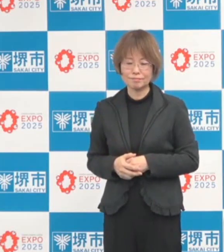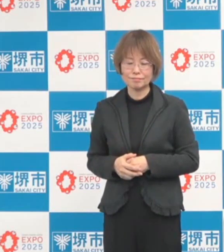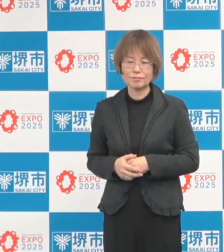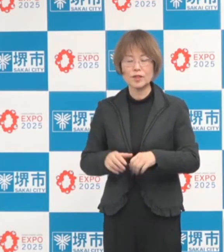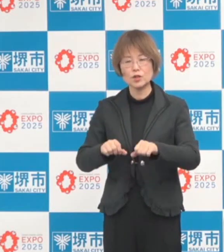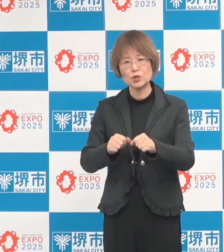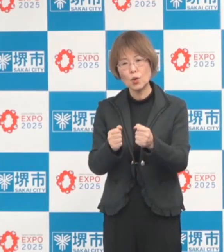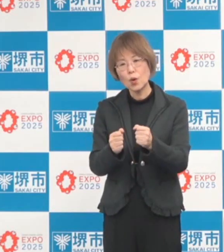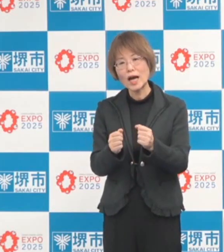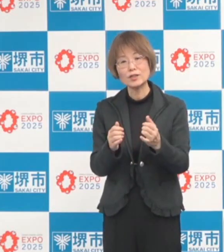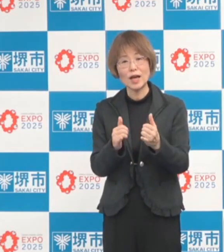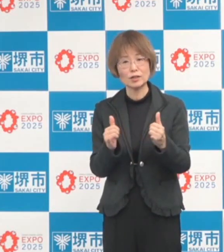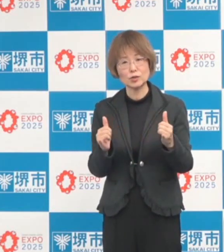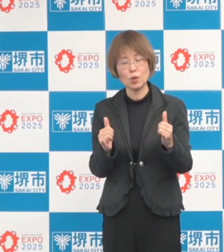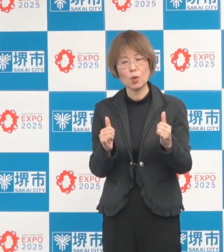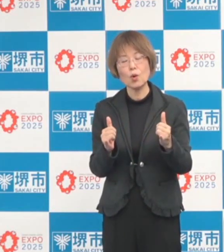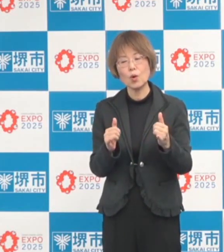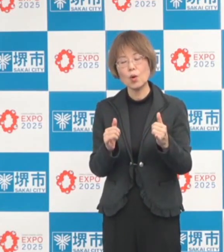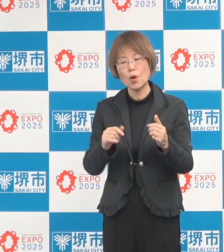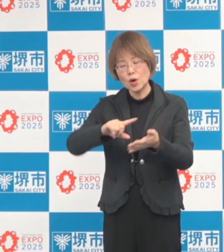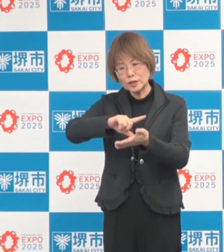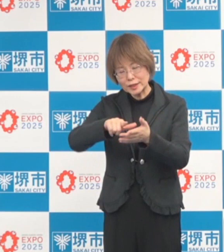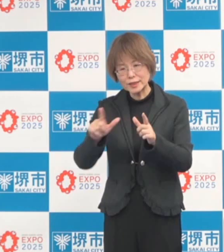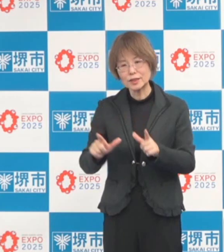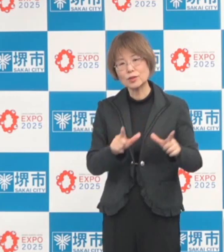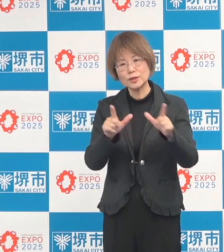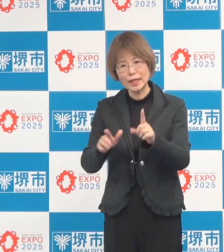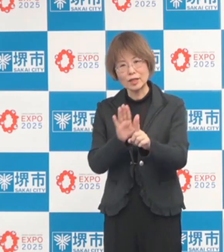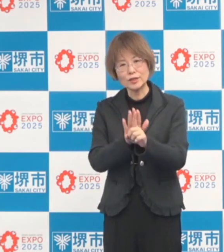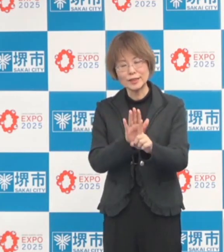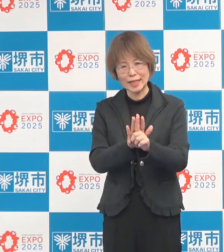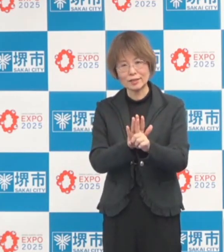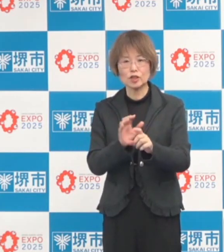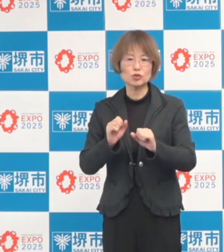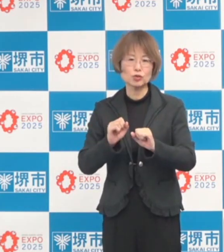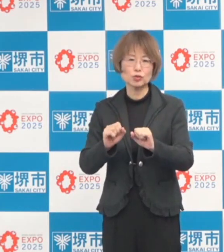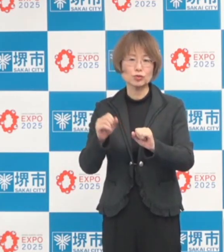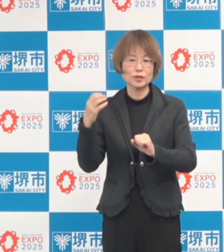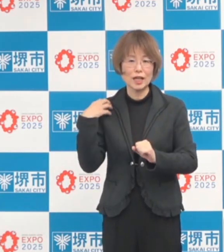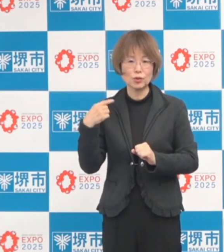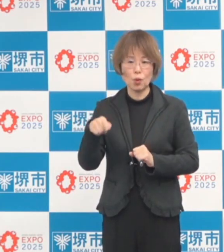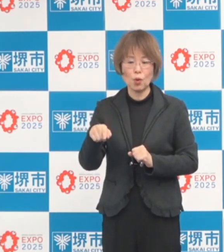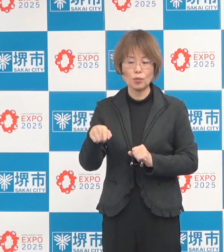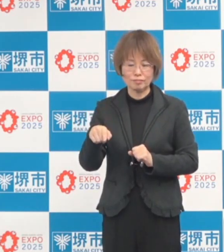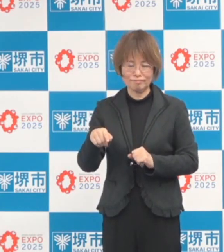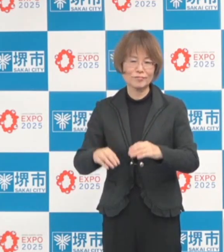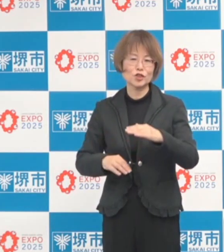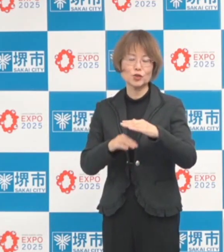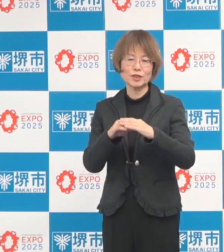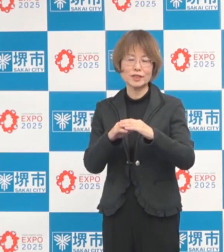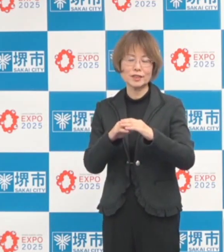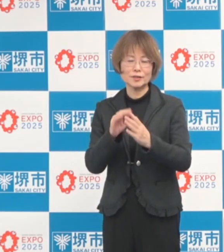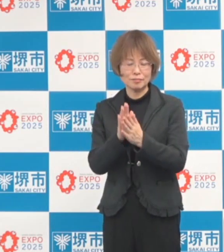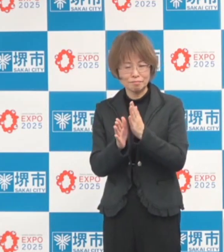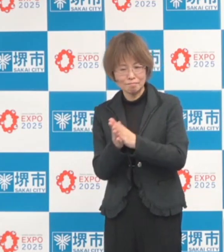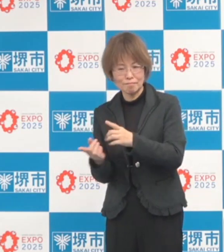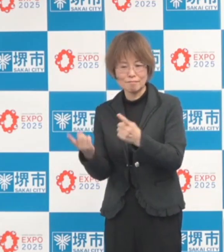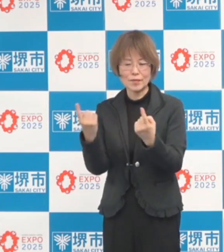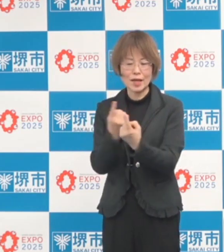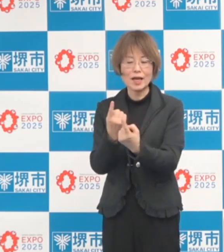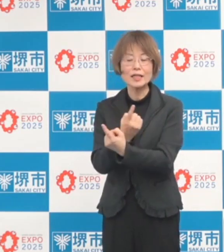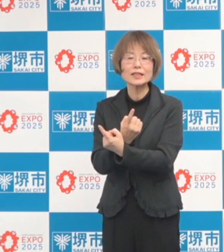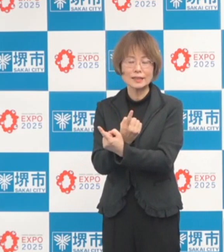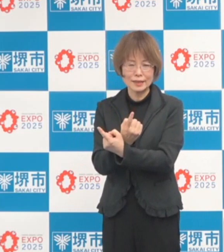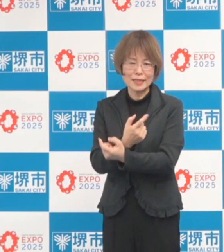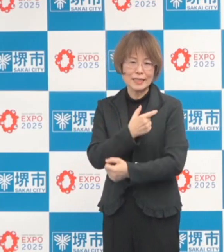障害のある方への地域生活の支援を行う機関ですが、充実強化に向けて再編をしまして、有資格